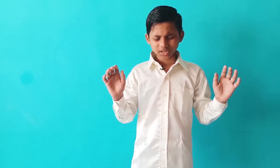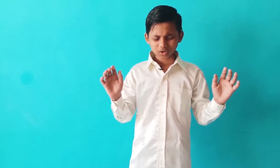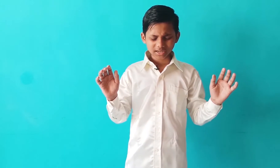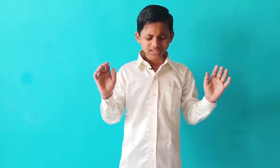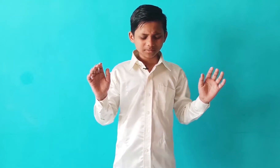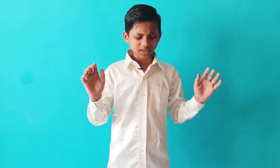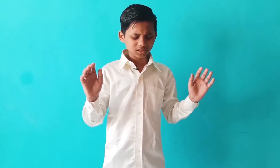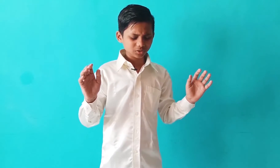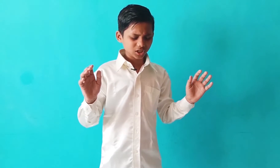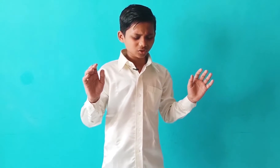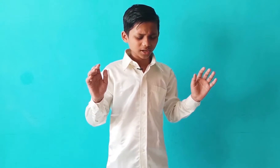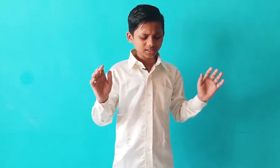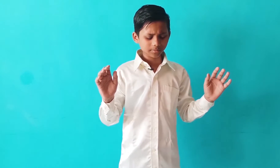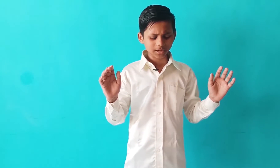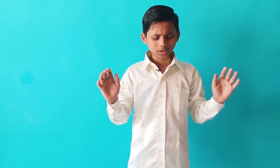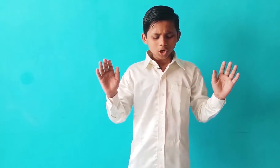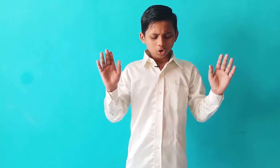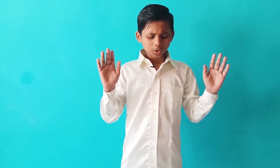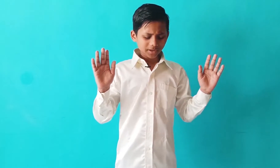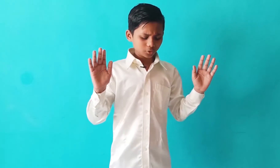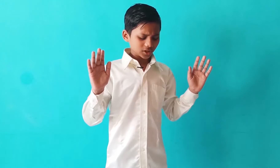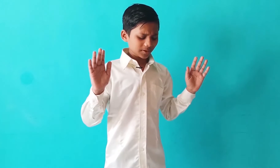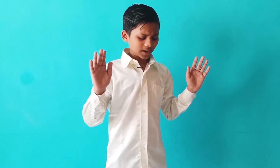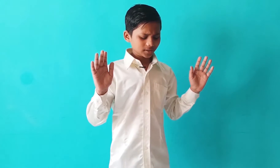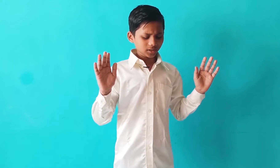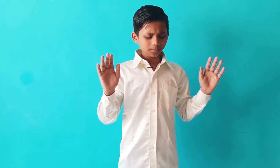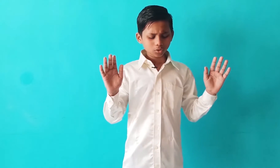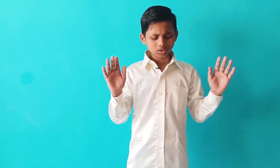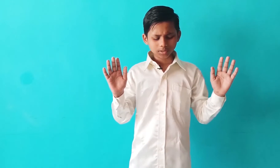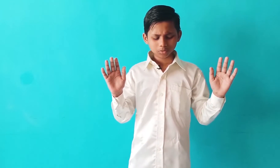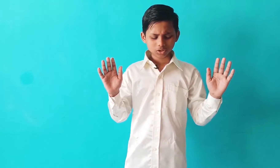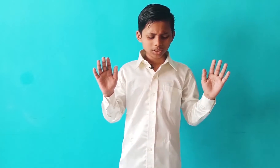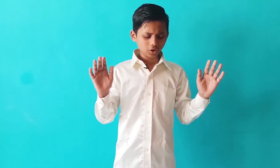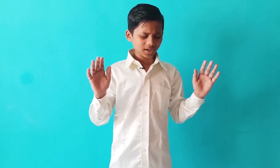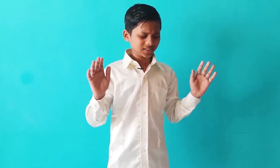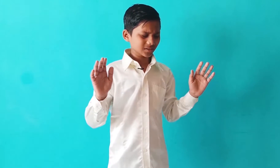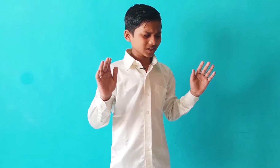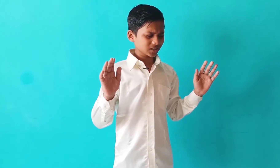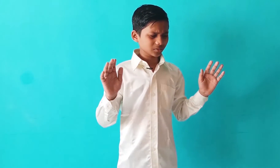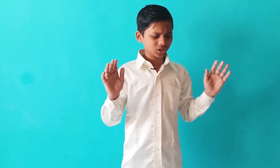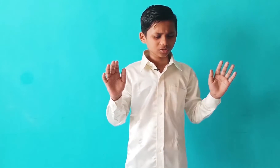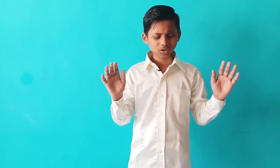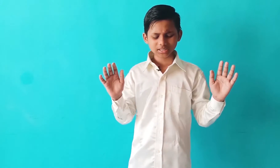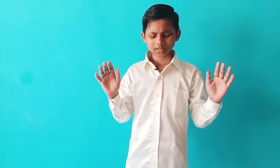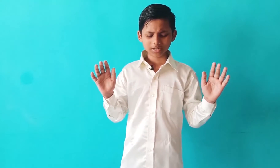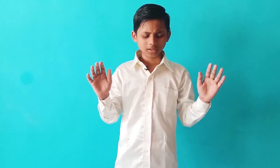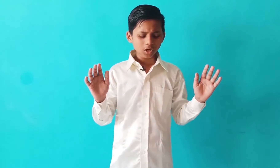போஸ்க்ரே ஒரு கஸ் அப்ரிகான் தவஷ்கான் ஒரு கஸ் அப்ரிகான் ஒரு இபால போஸ்குலபா ஆந்தில்ல போஸ்க போஸ்க்ரே ஒரு கஸ் அப்ரிகான் தவஷ்கான் ஒரு கஸ் அப்ரிகான்